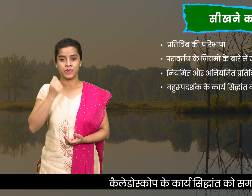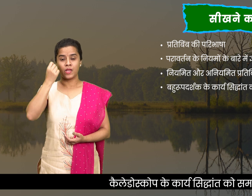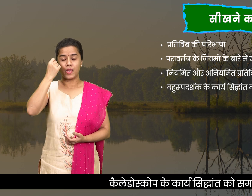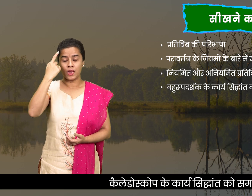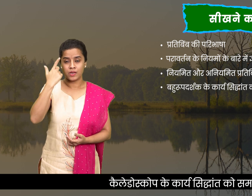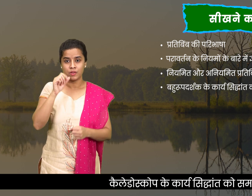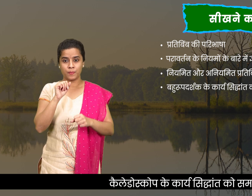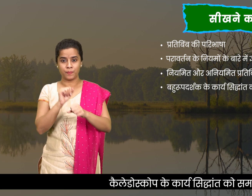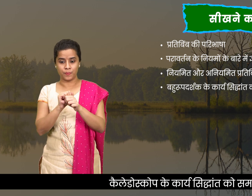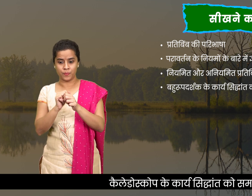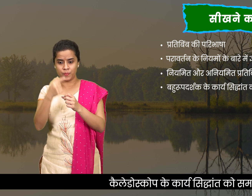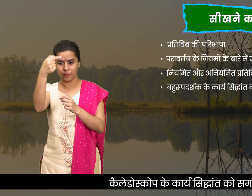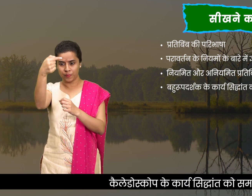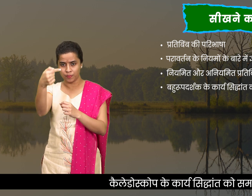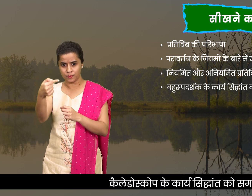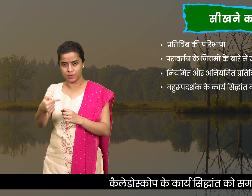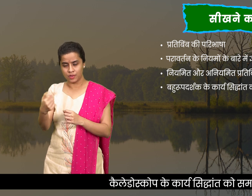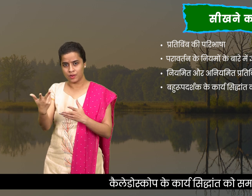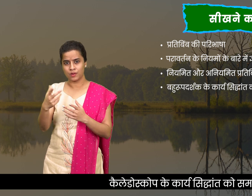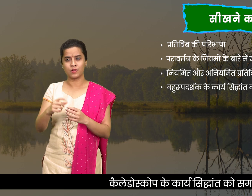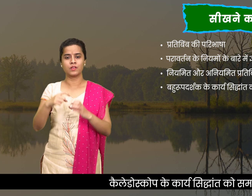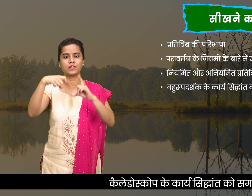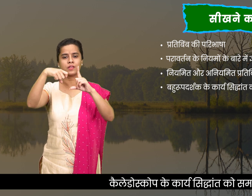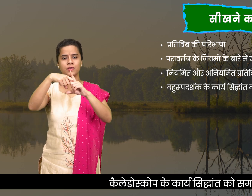कैलेंडोस्कोप के कार्य सिद्धांत को समझें।